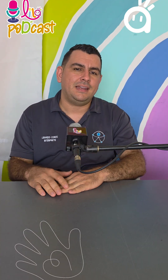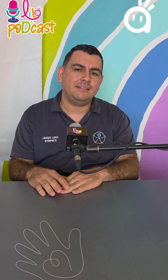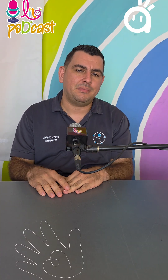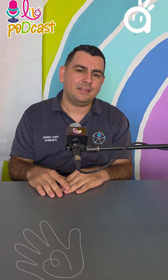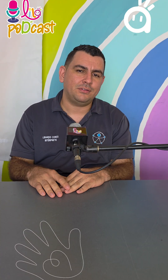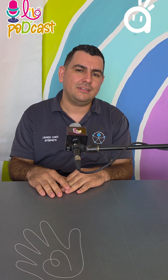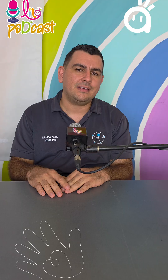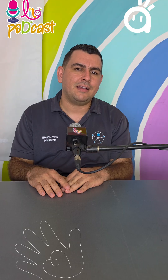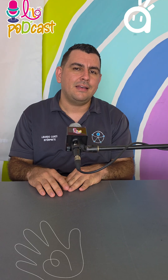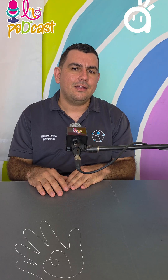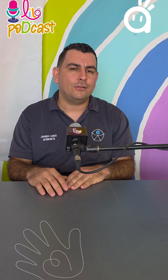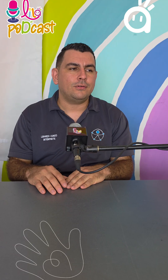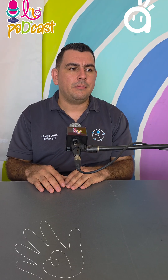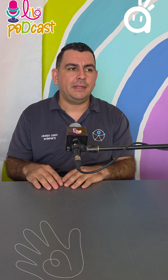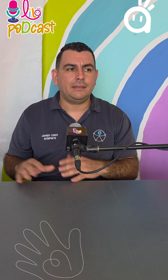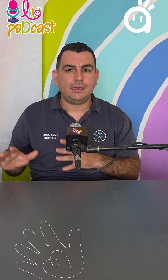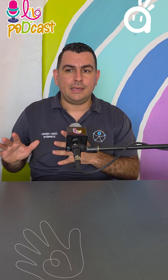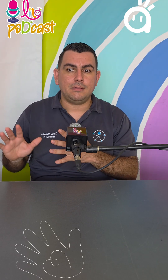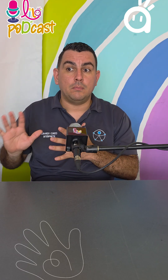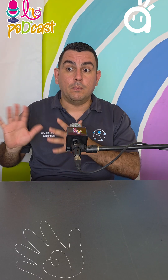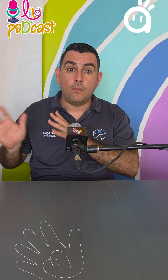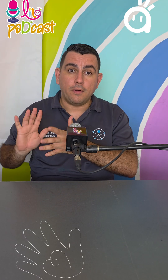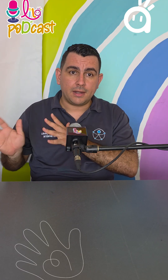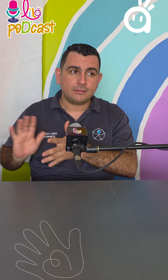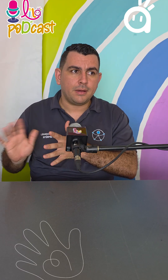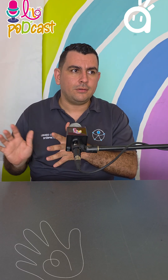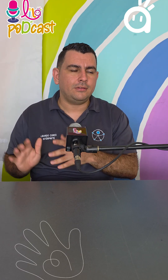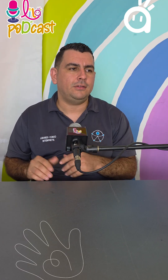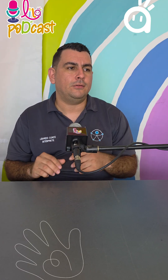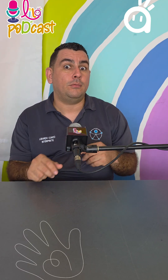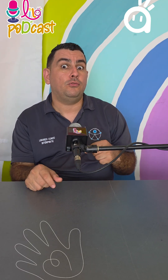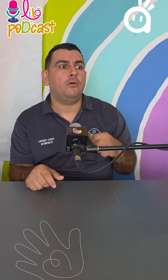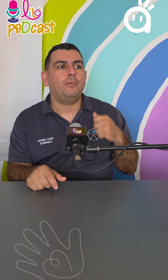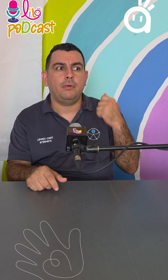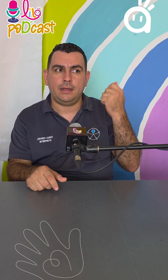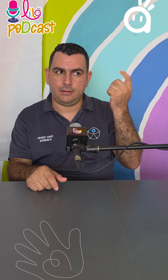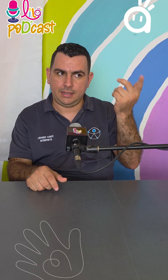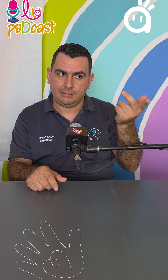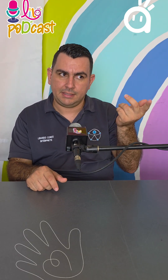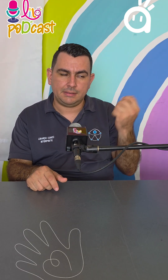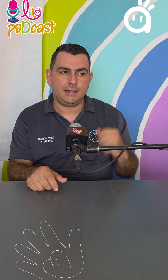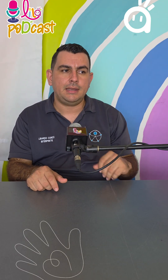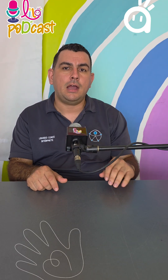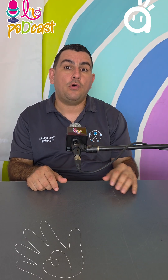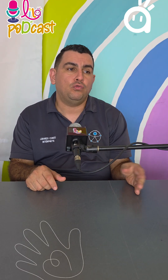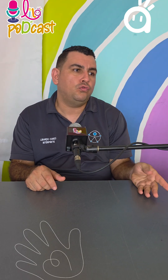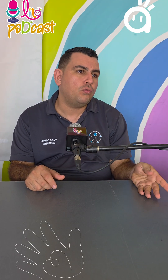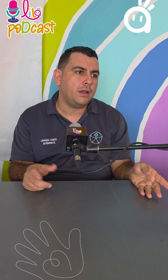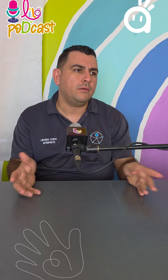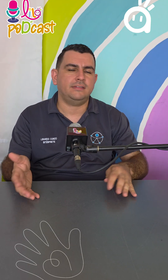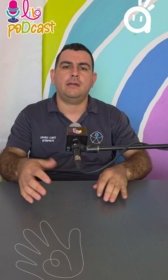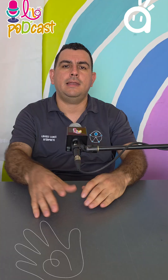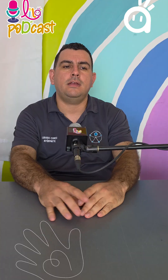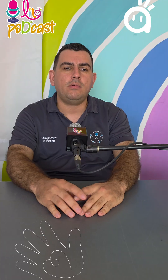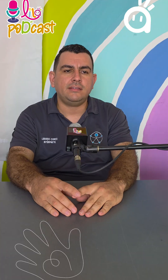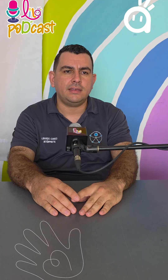la interpretación está no solamente en mover las manos, sino yo poder entenderle a un usuario que sabe lengua de